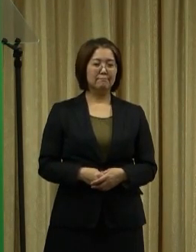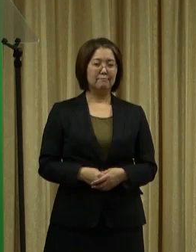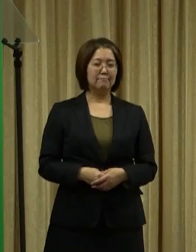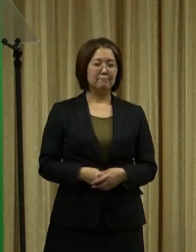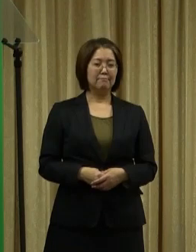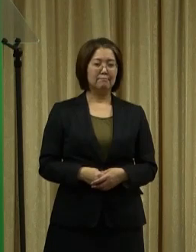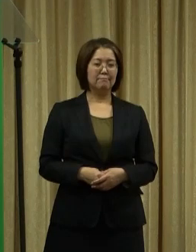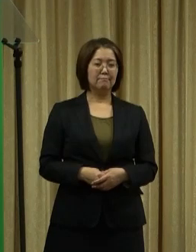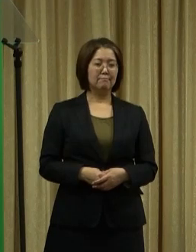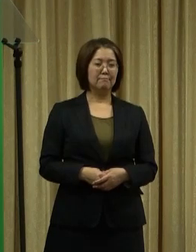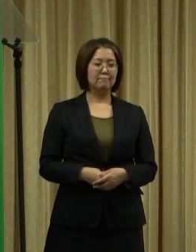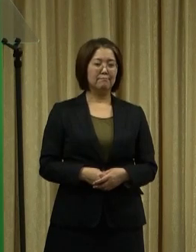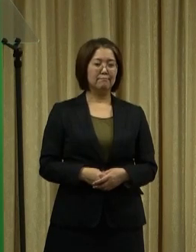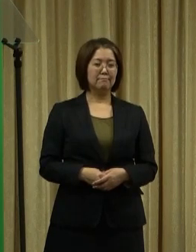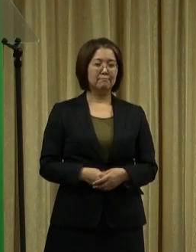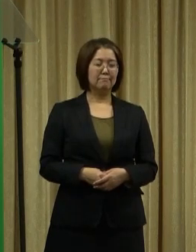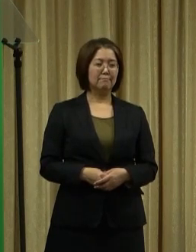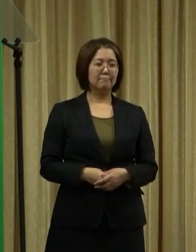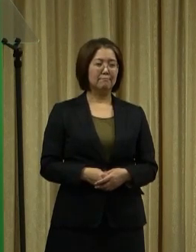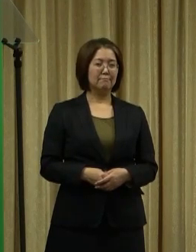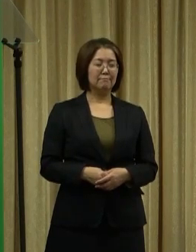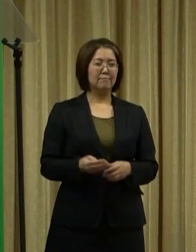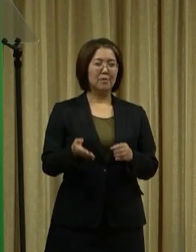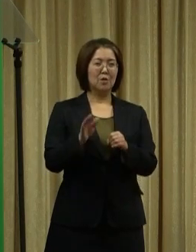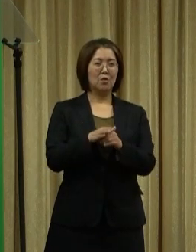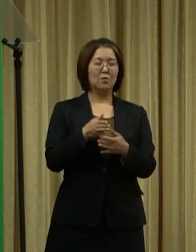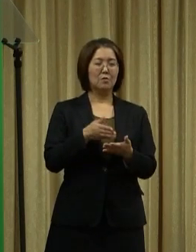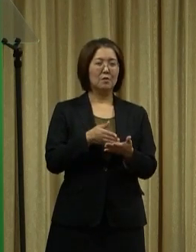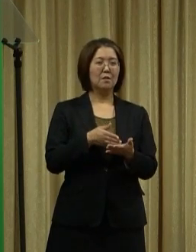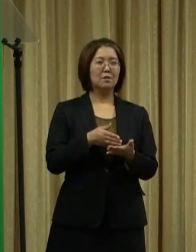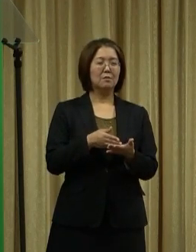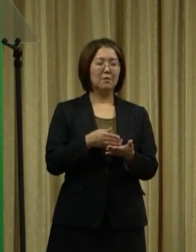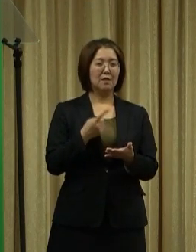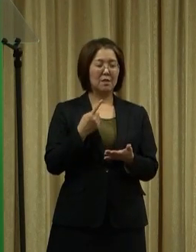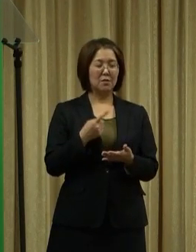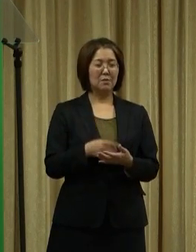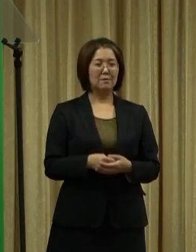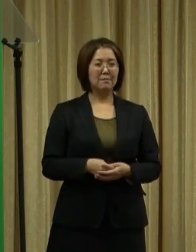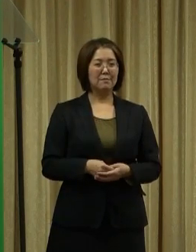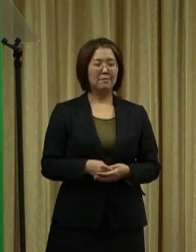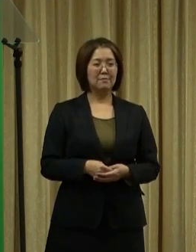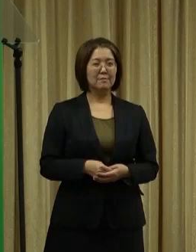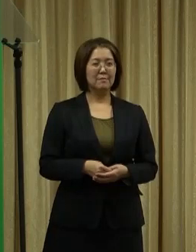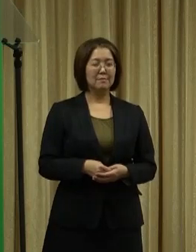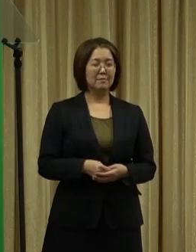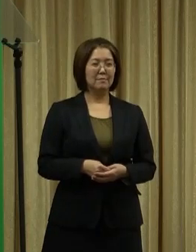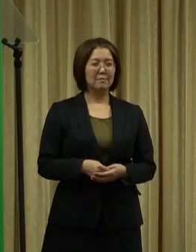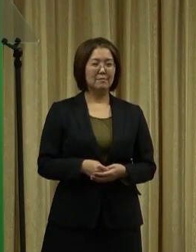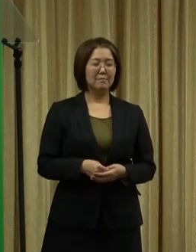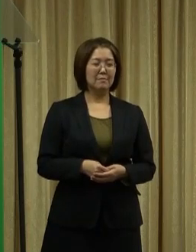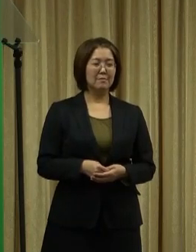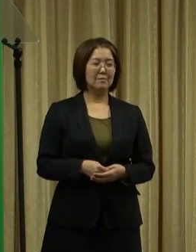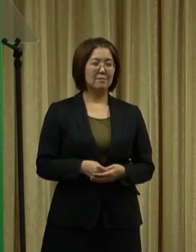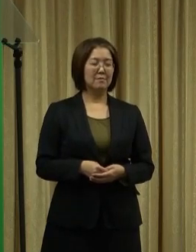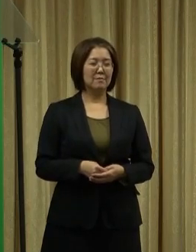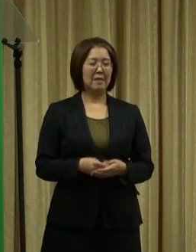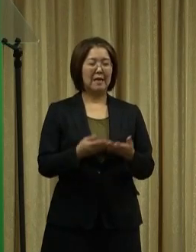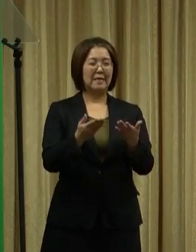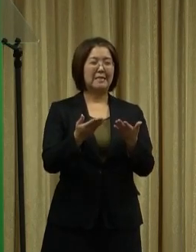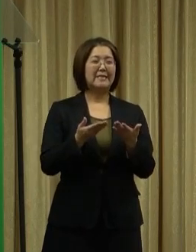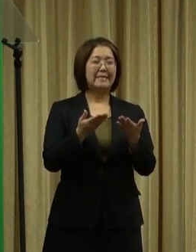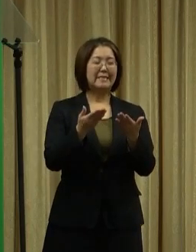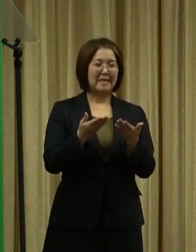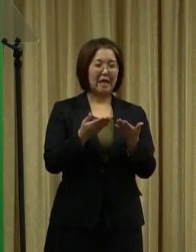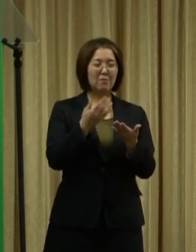すみません、はい、ちょっと補足説明ですが、キャッチフレーズですが、震災は漢